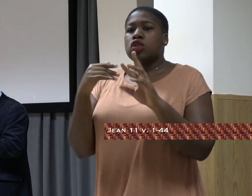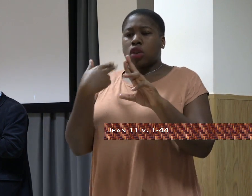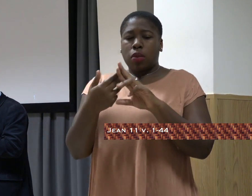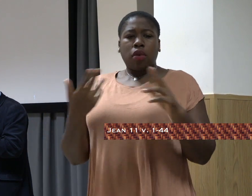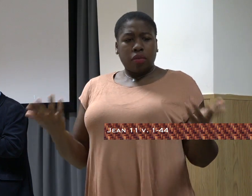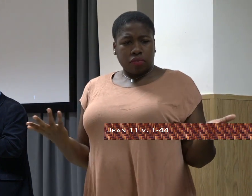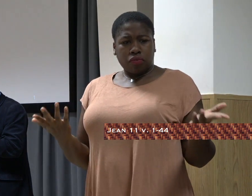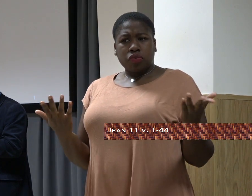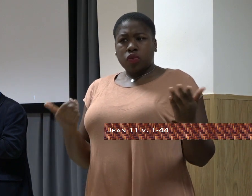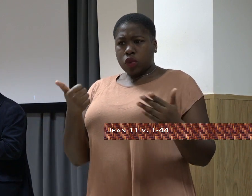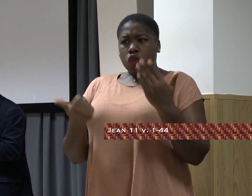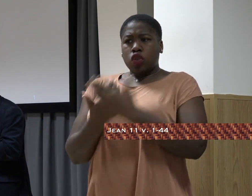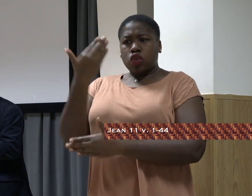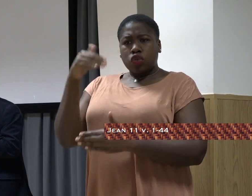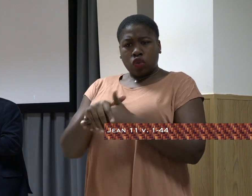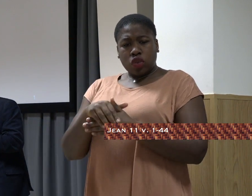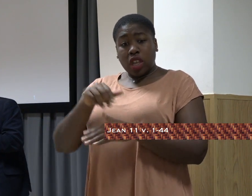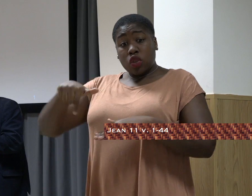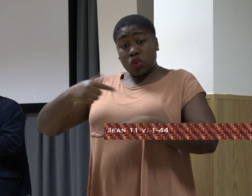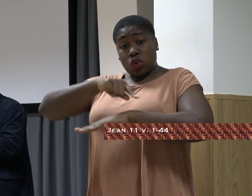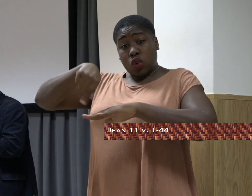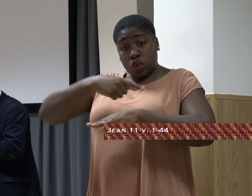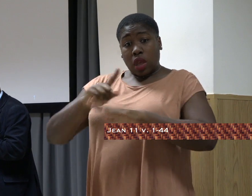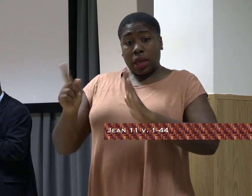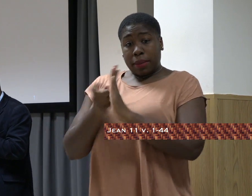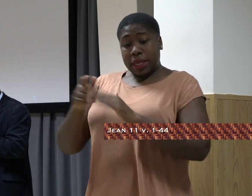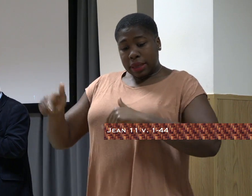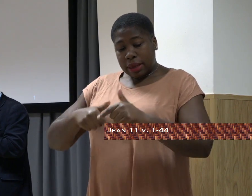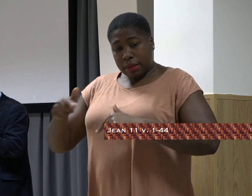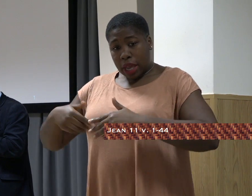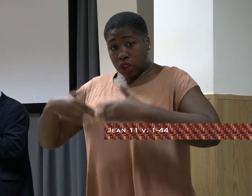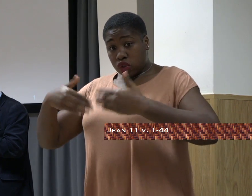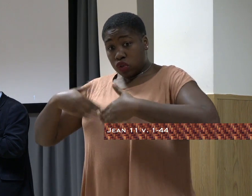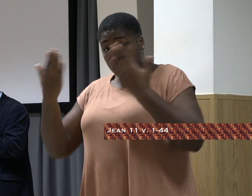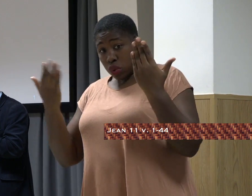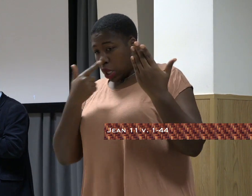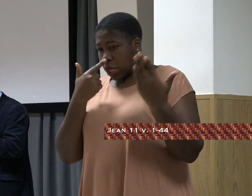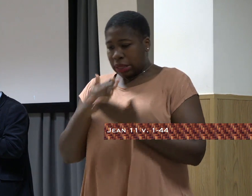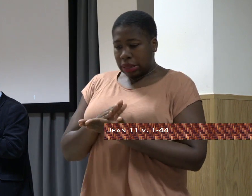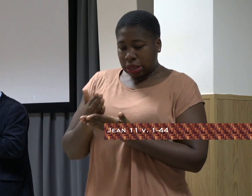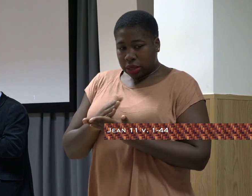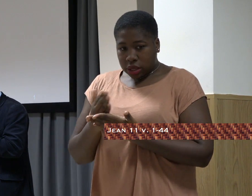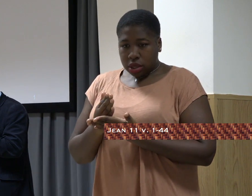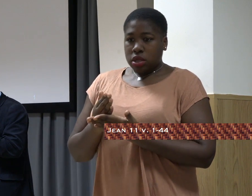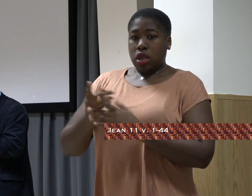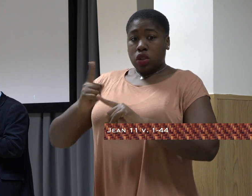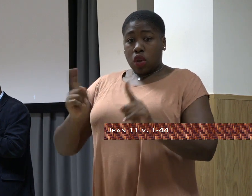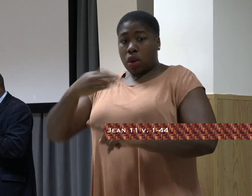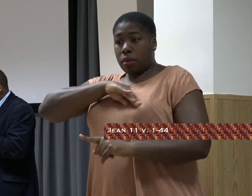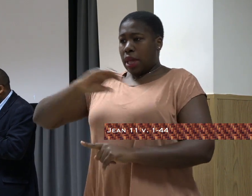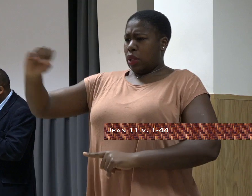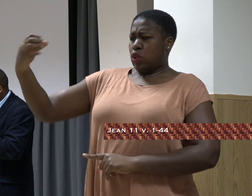pas 12 heures au jour? Si quelqu'un marche pendant le jour, il ne bronche point parce qu'il voit la lumière de ce